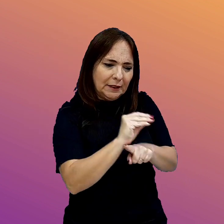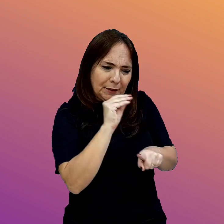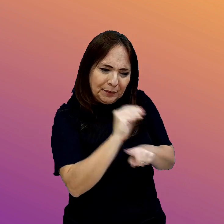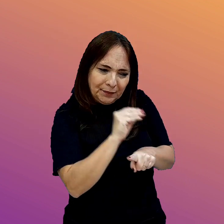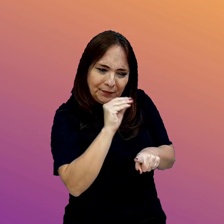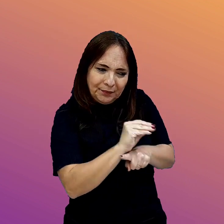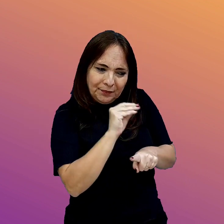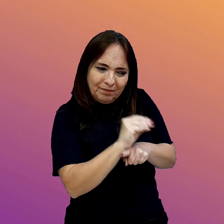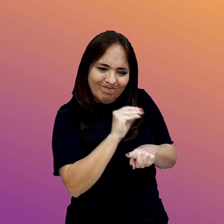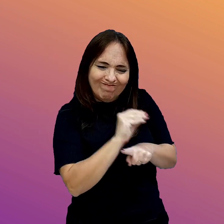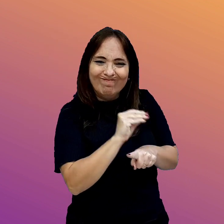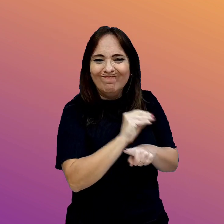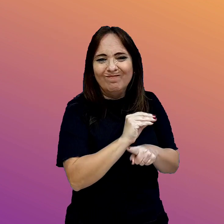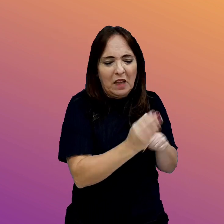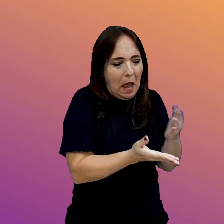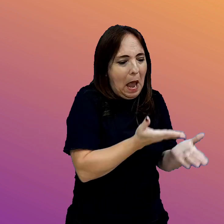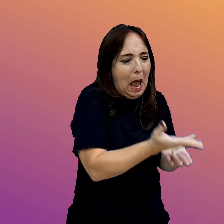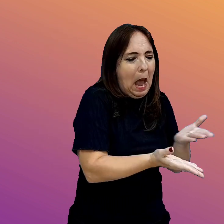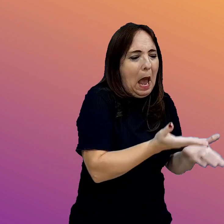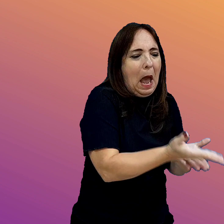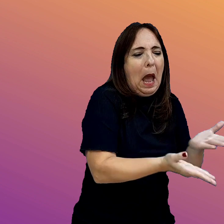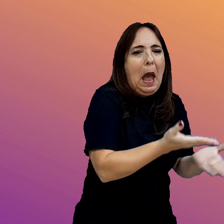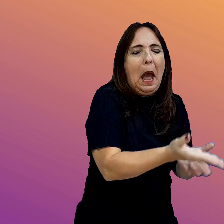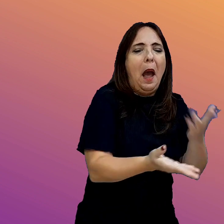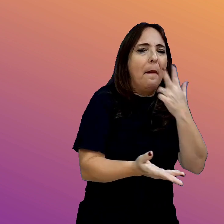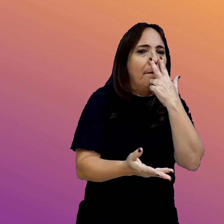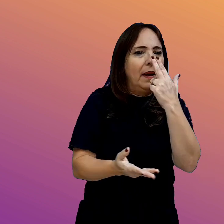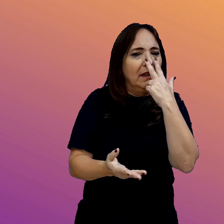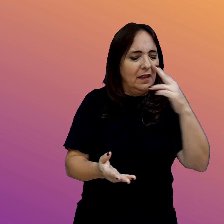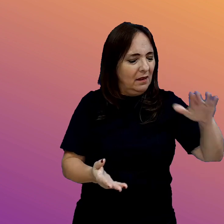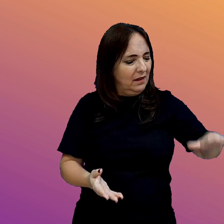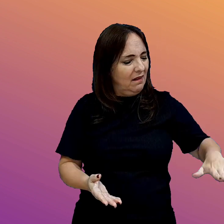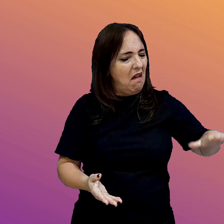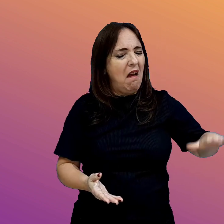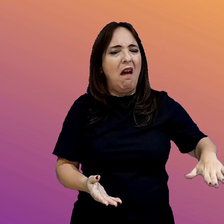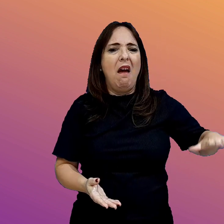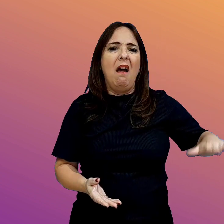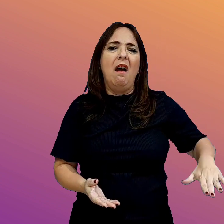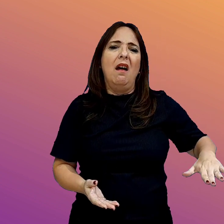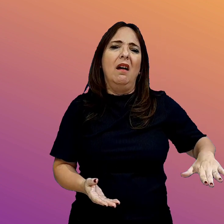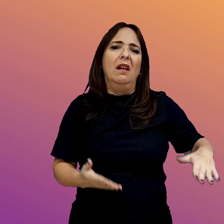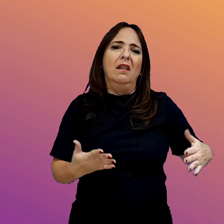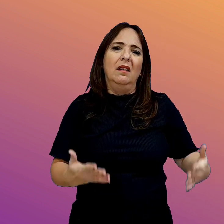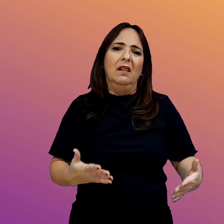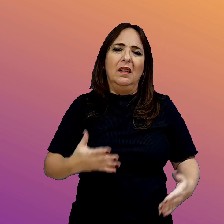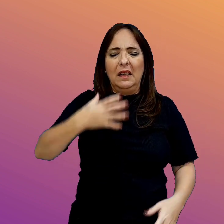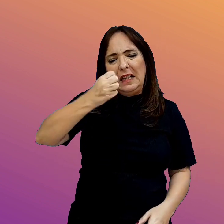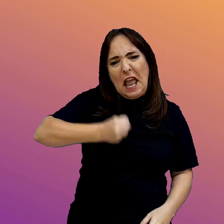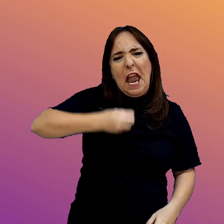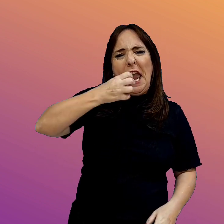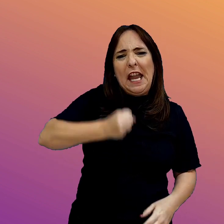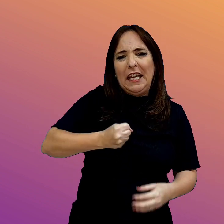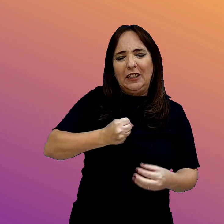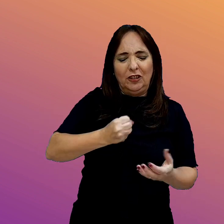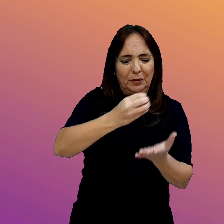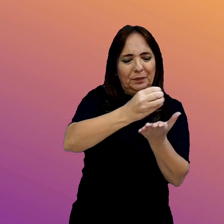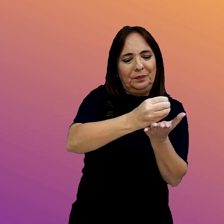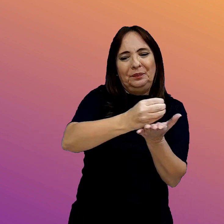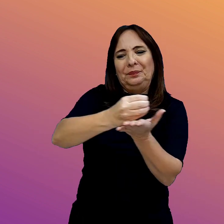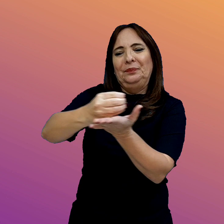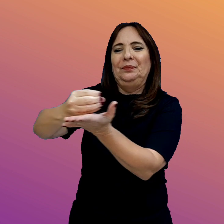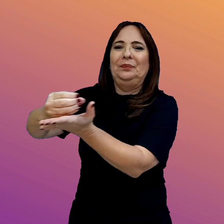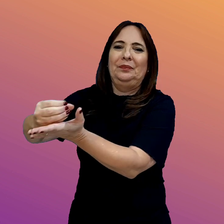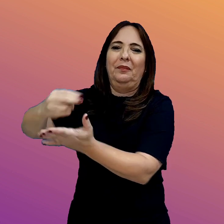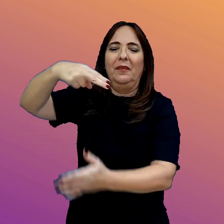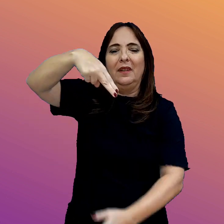crianças. Sim. Como se fossem crianças. Né? Leva um leitinho lá para o quarto, um Nescau, ainda com um copinho